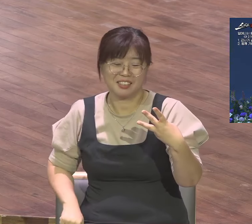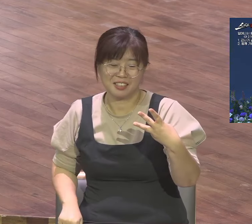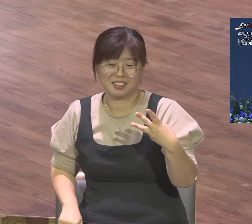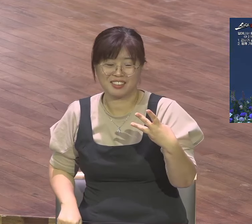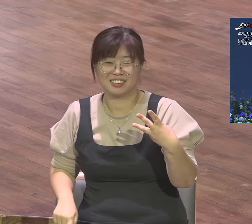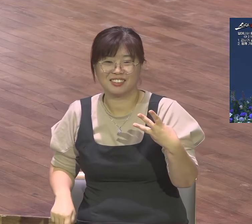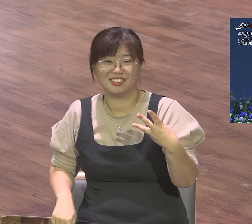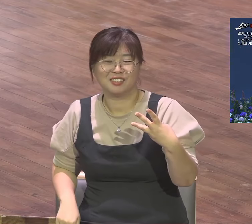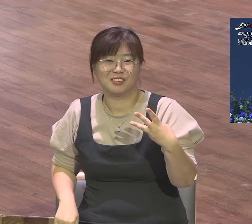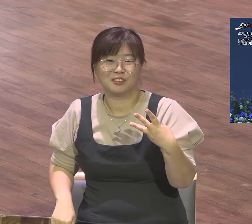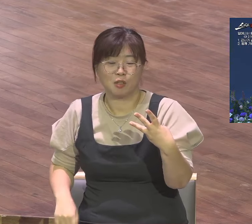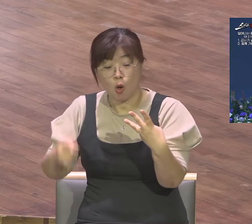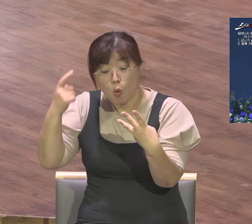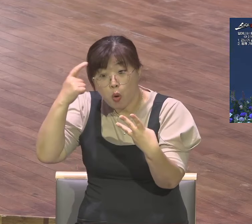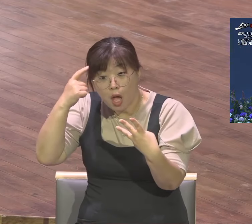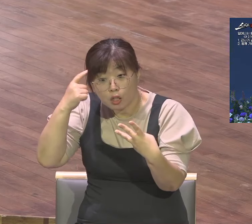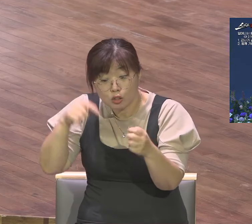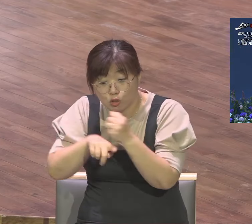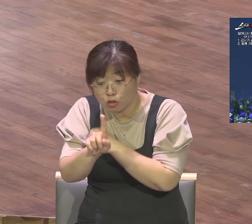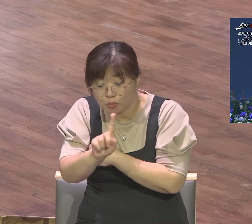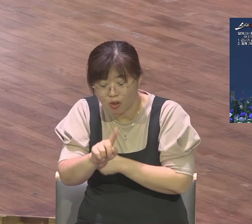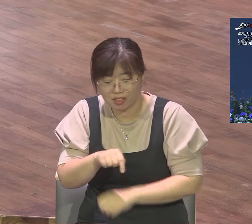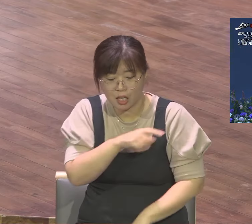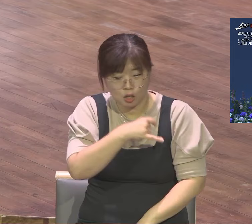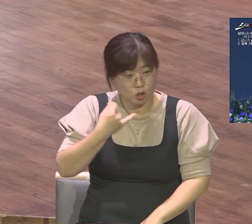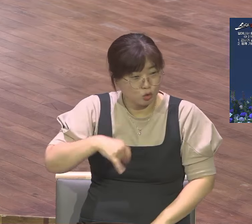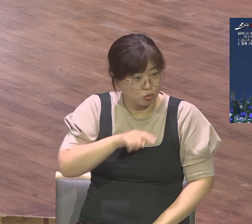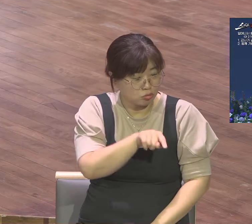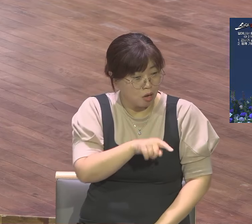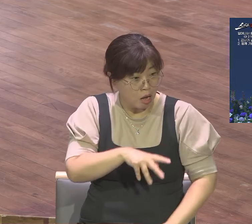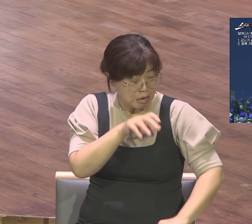그 피겨스케이팅 걔도 그 러시아 가가지고